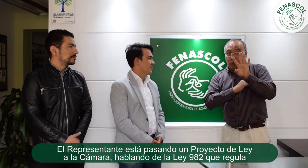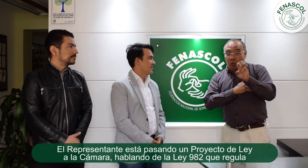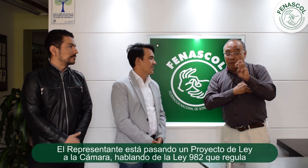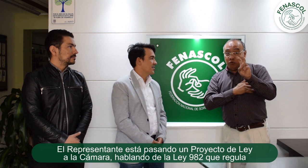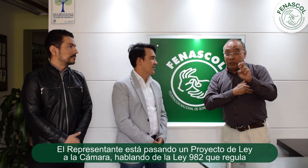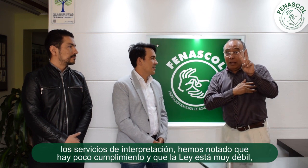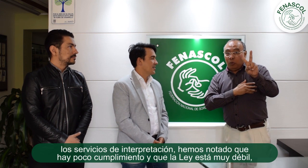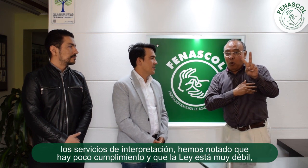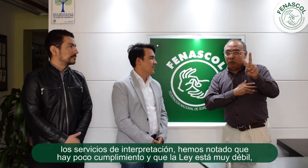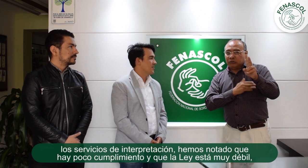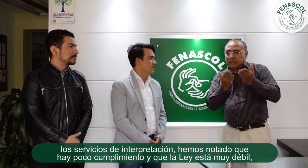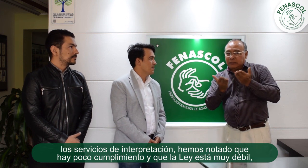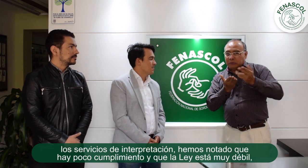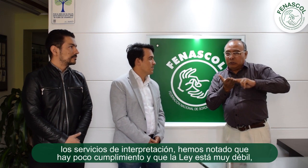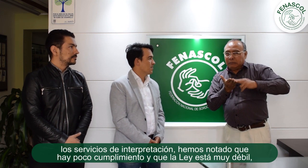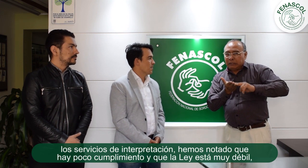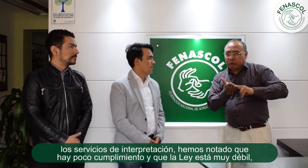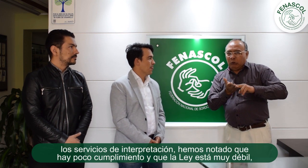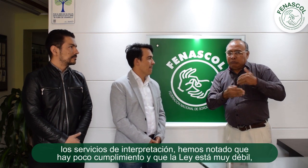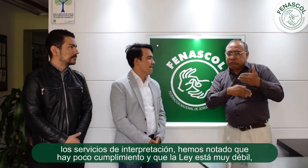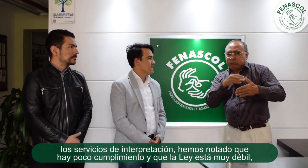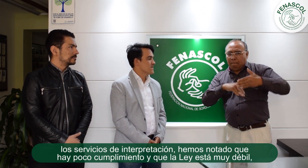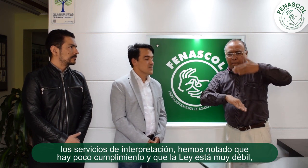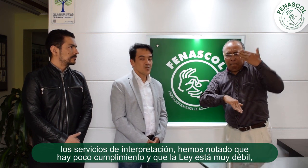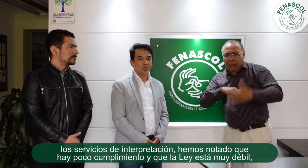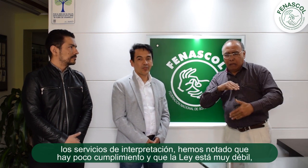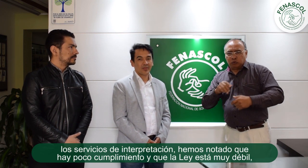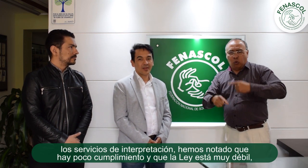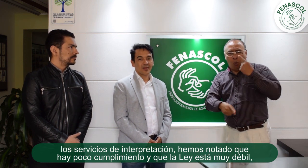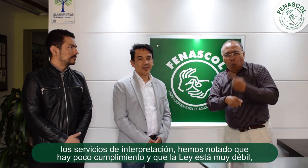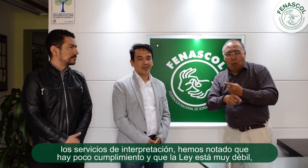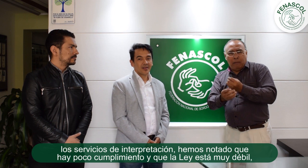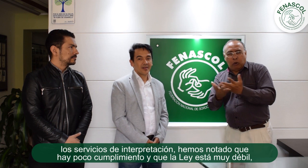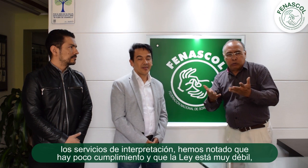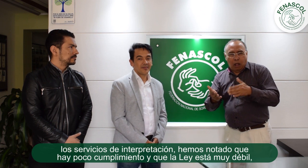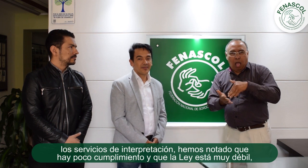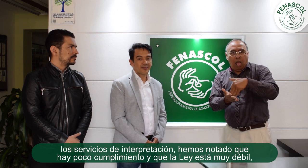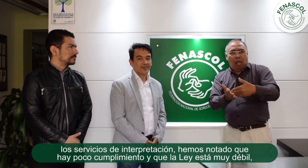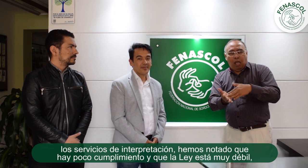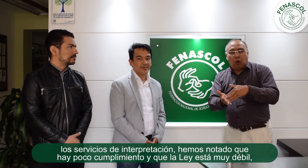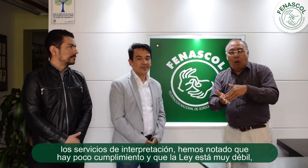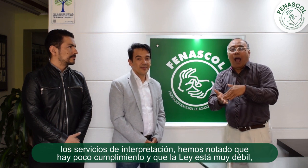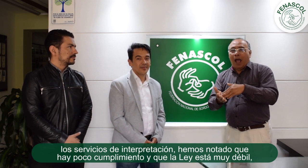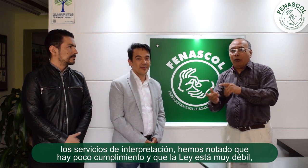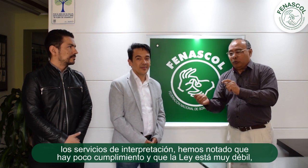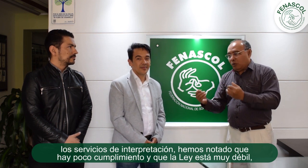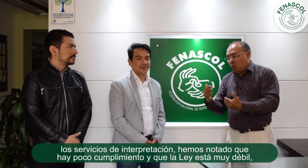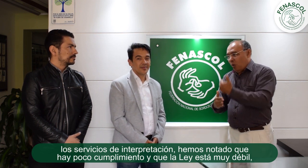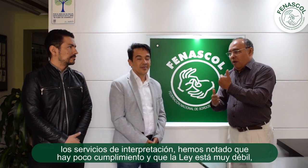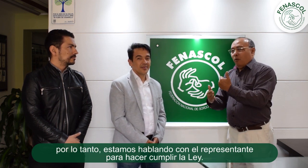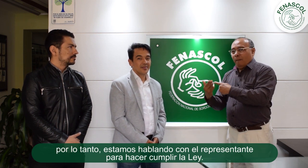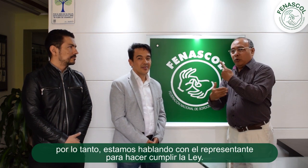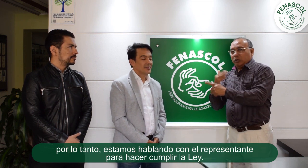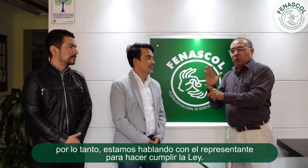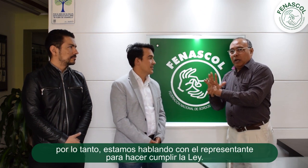982 que regula los servicios de interpretación, hemos notado que hay poco cumplimiento y que la ley está muy